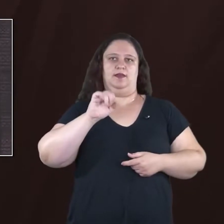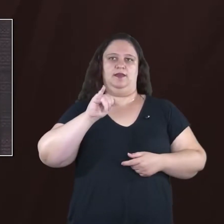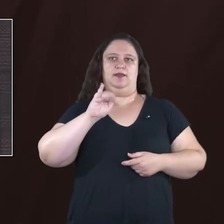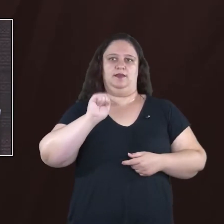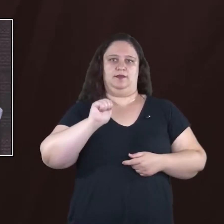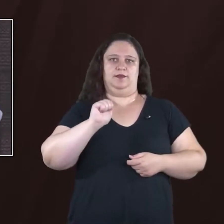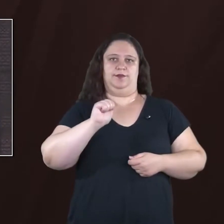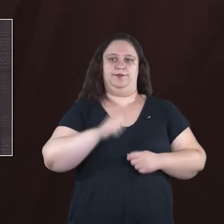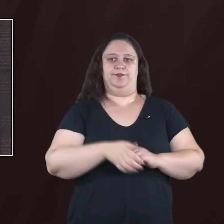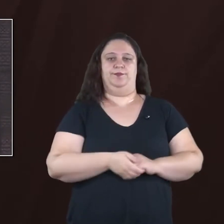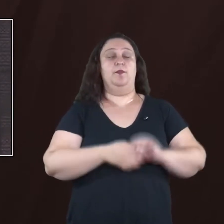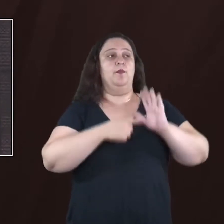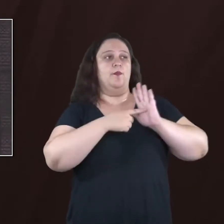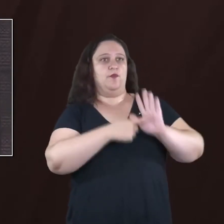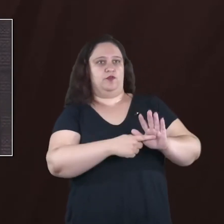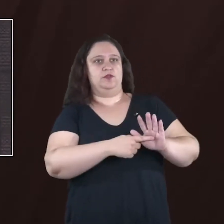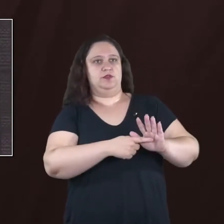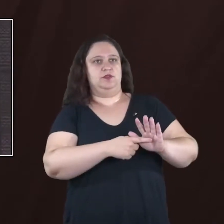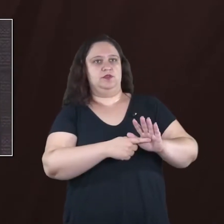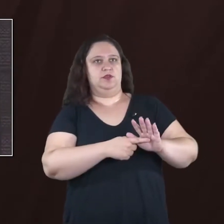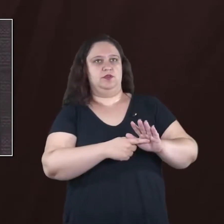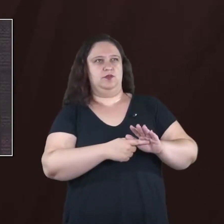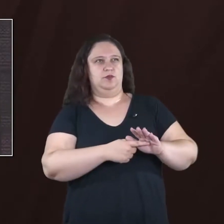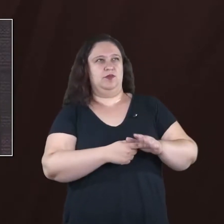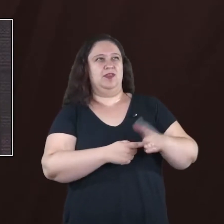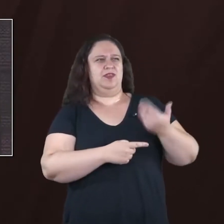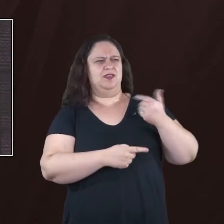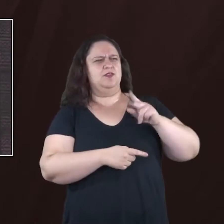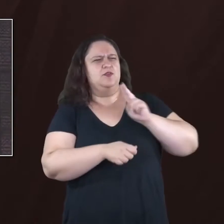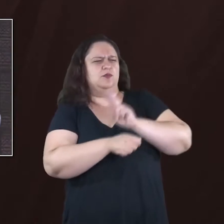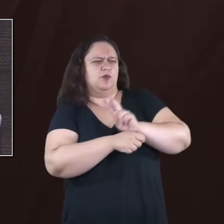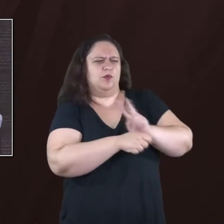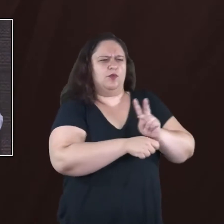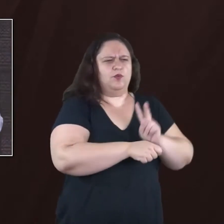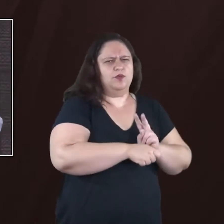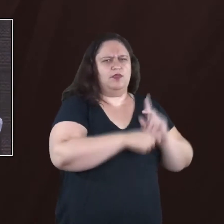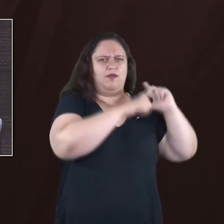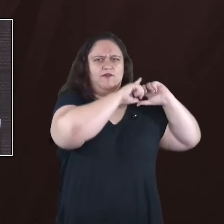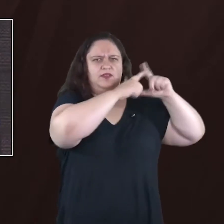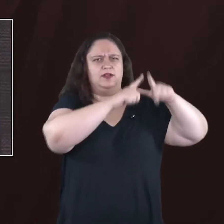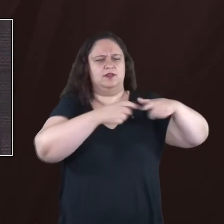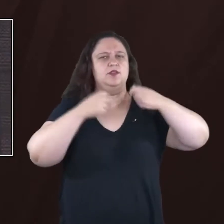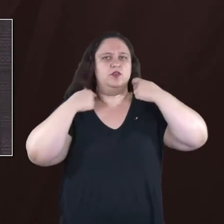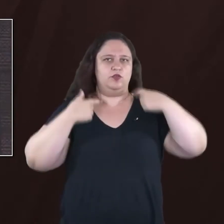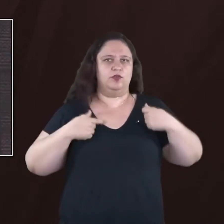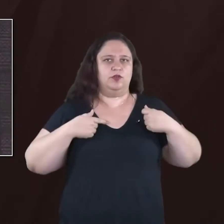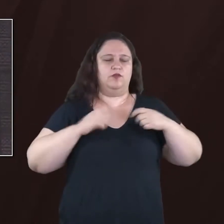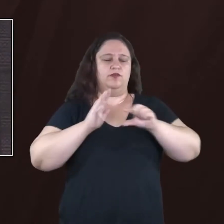era zeloso pela tradição dos judeus. E no versículo 9 ele diz